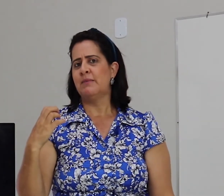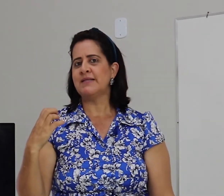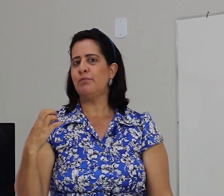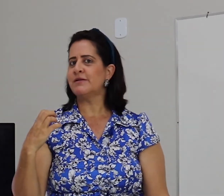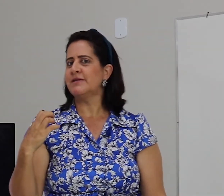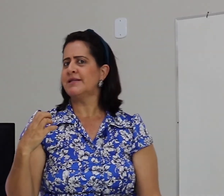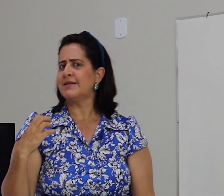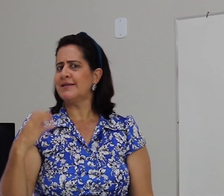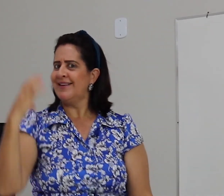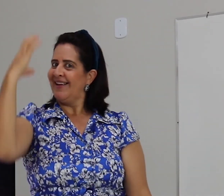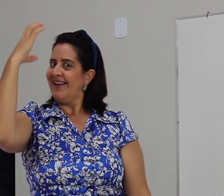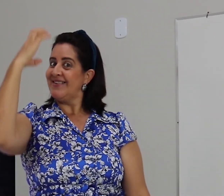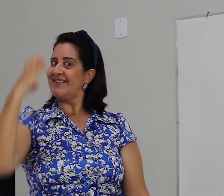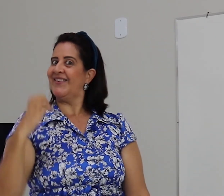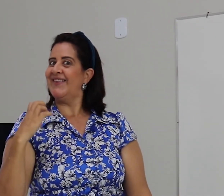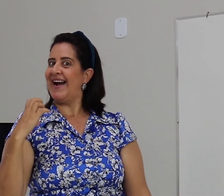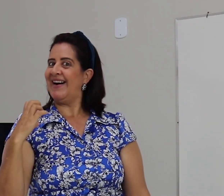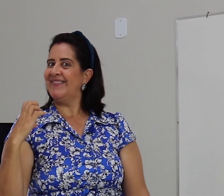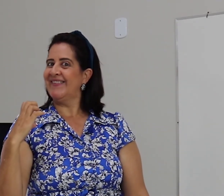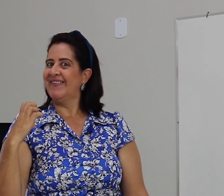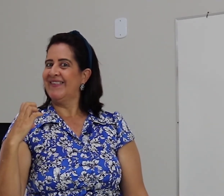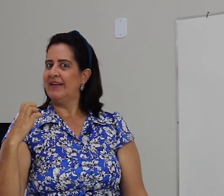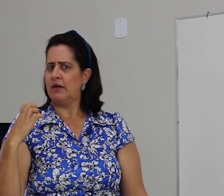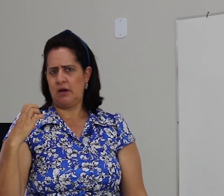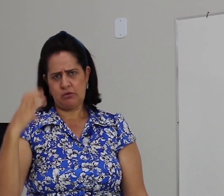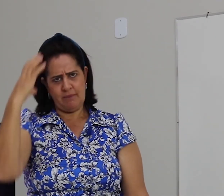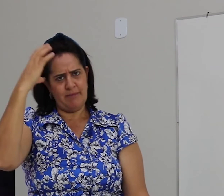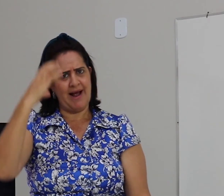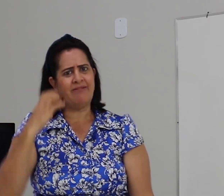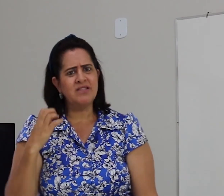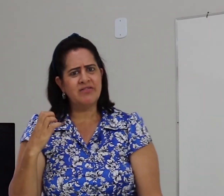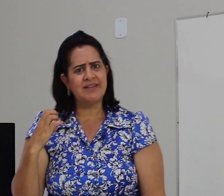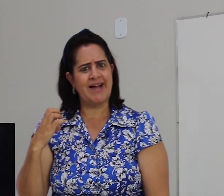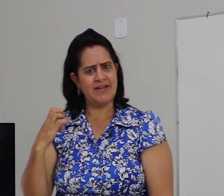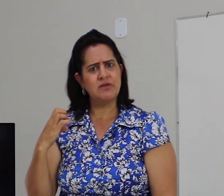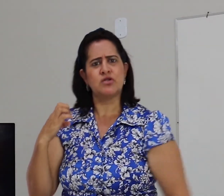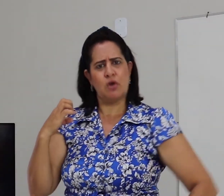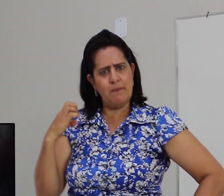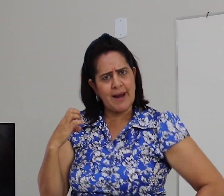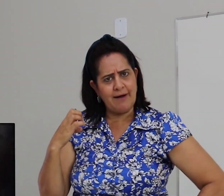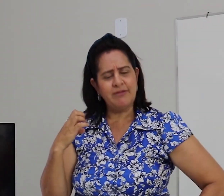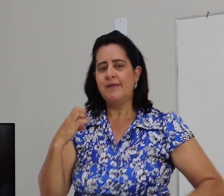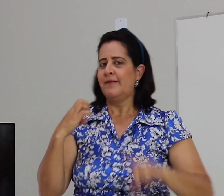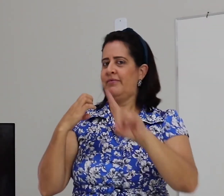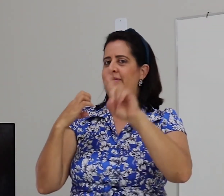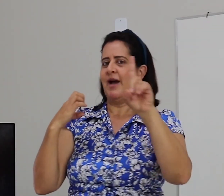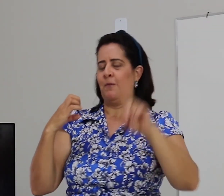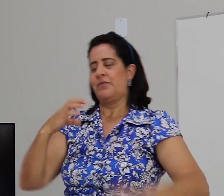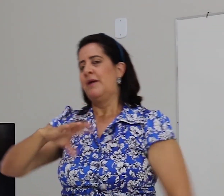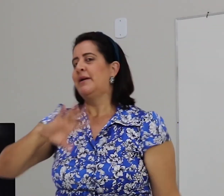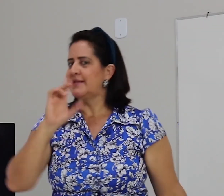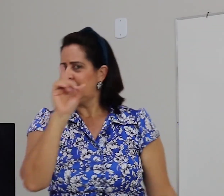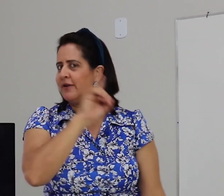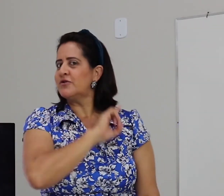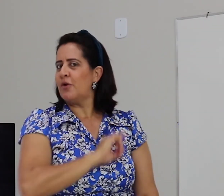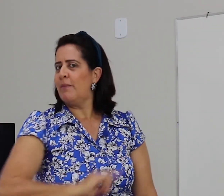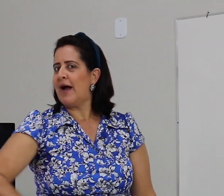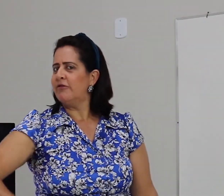eu posso dizer assim, eu estou bravo. Eu estou brava de verdade, eu estou brava. Não, para dizer que eu estou brava, eu tenho